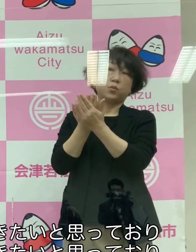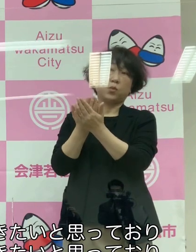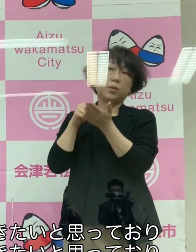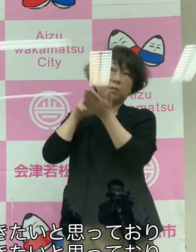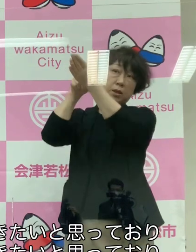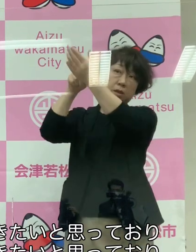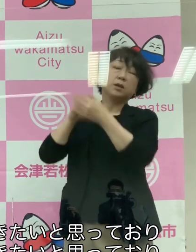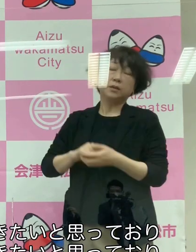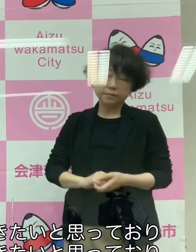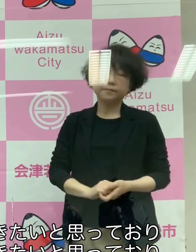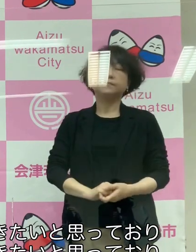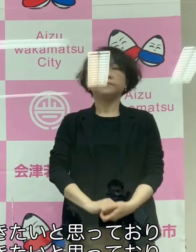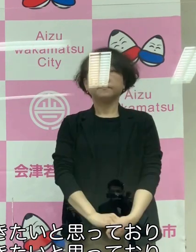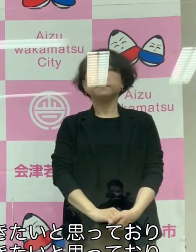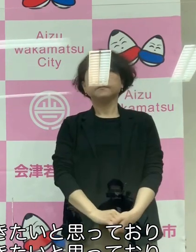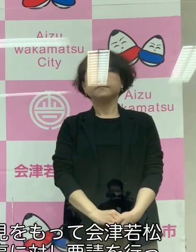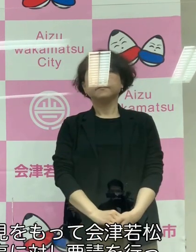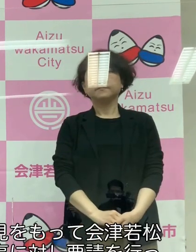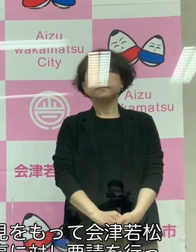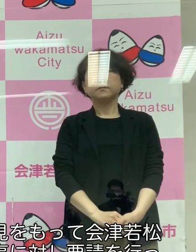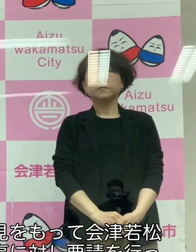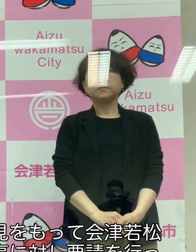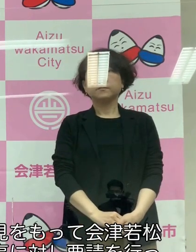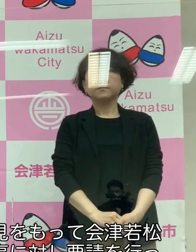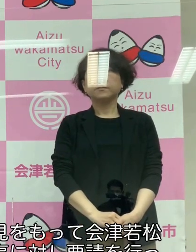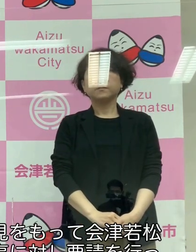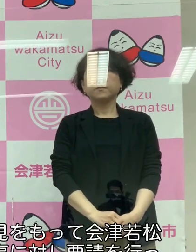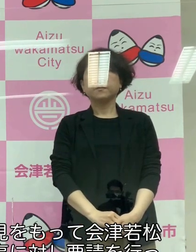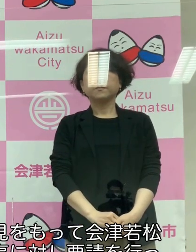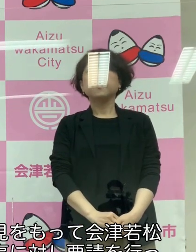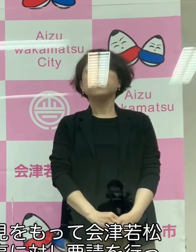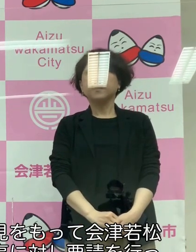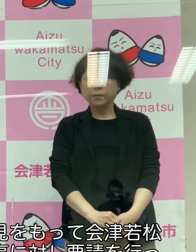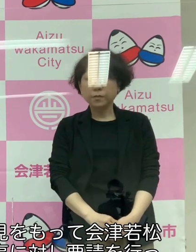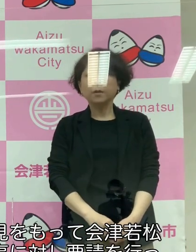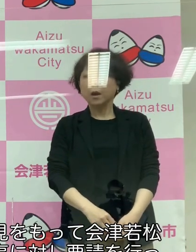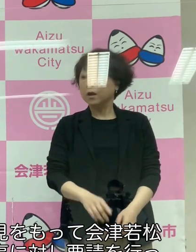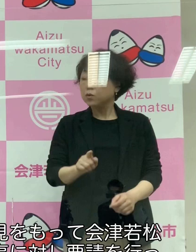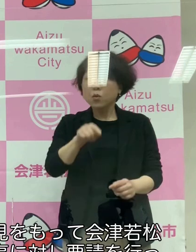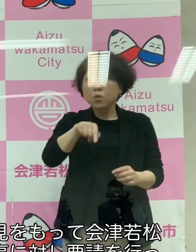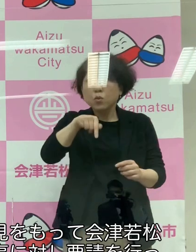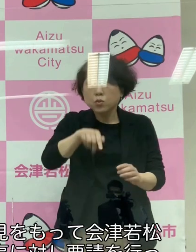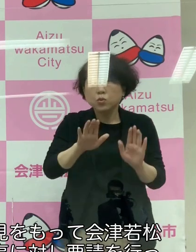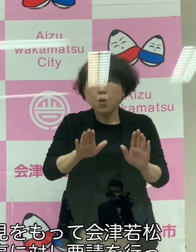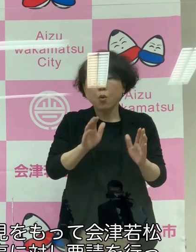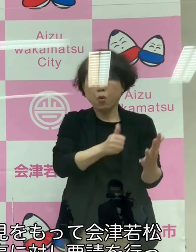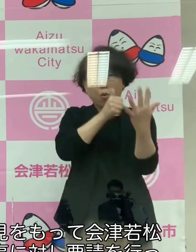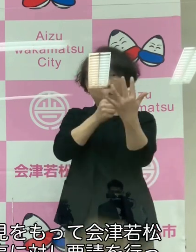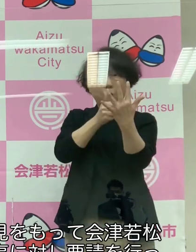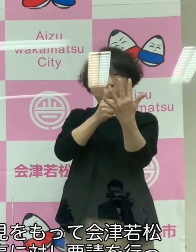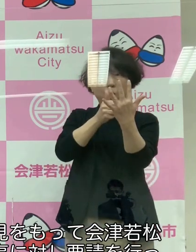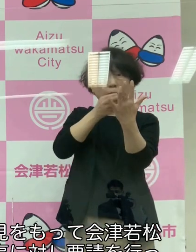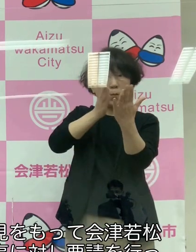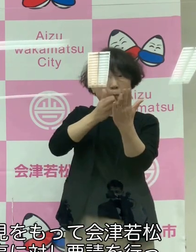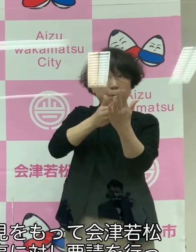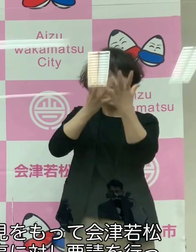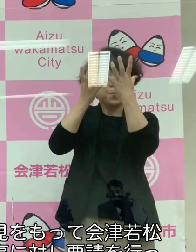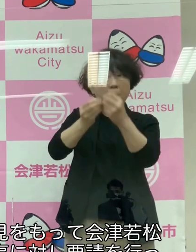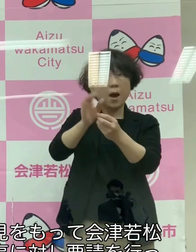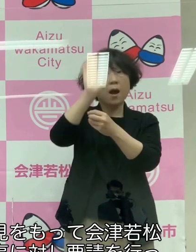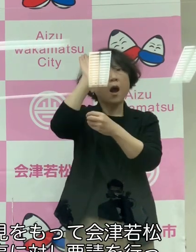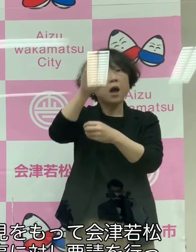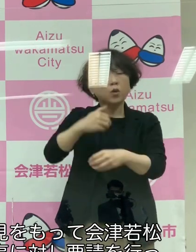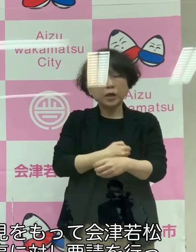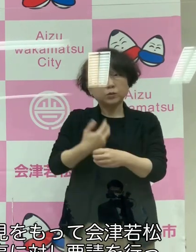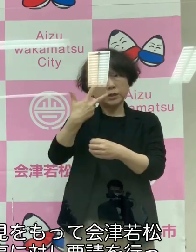強く願っています。 そうすると、この記者会見を、 はい、 相沢町として、